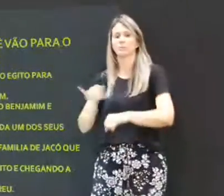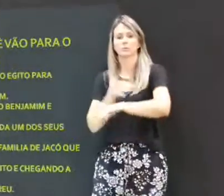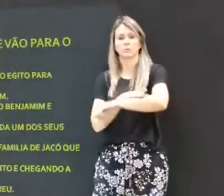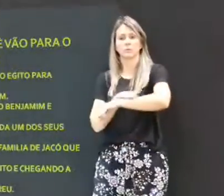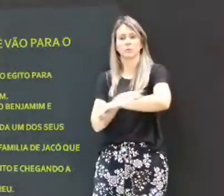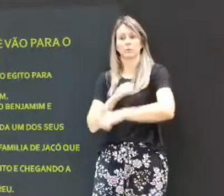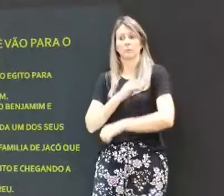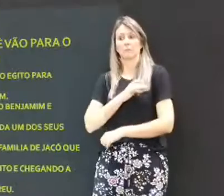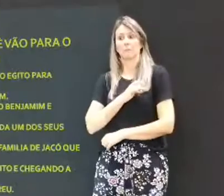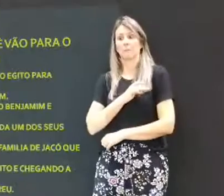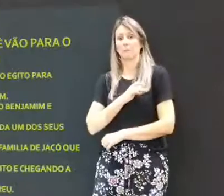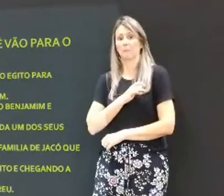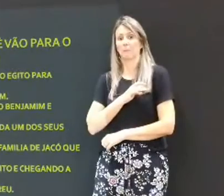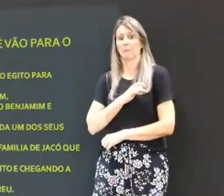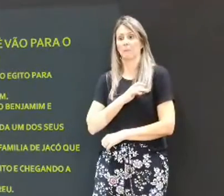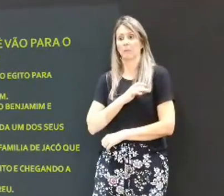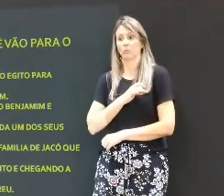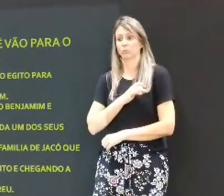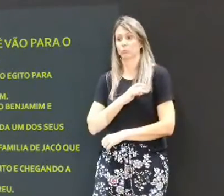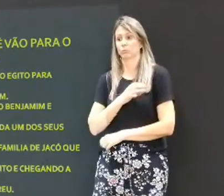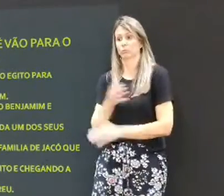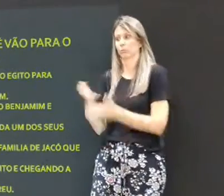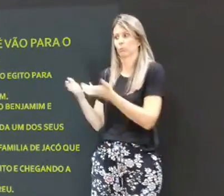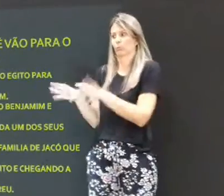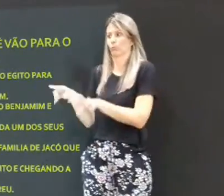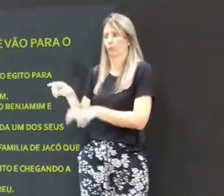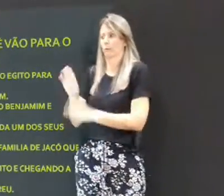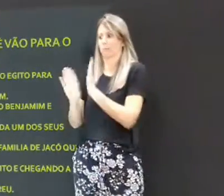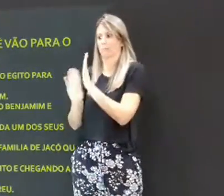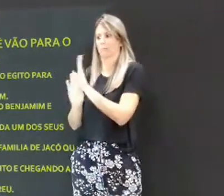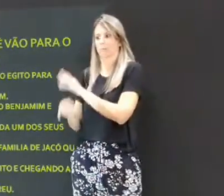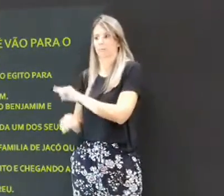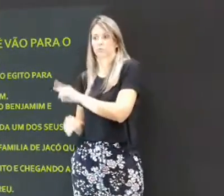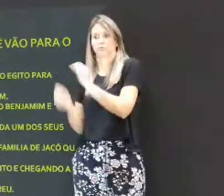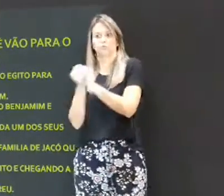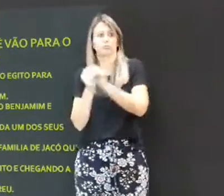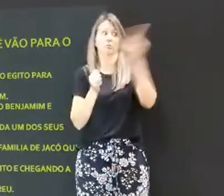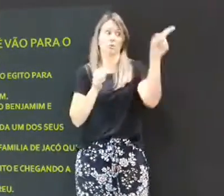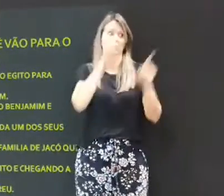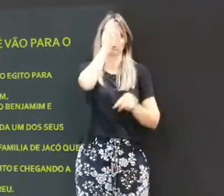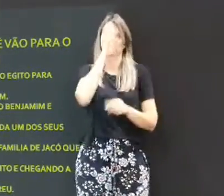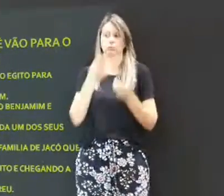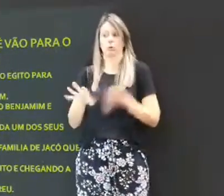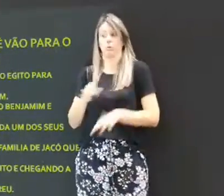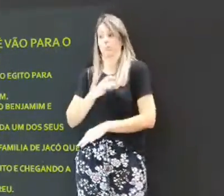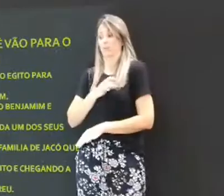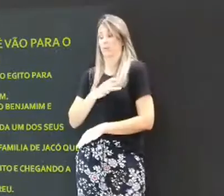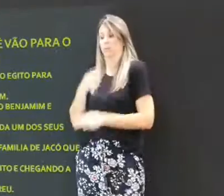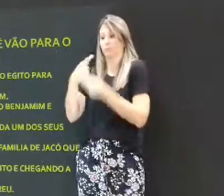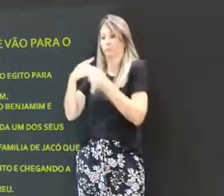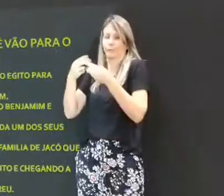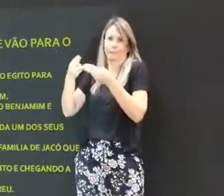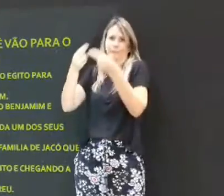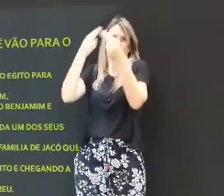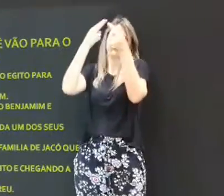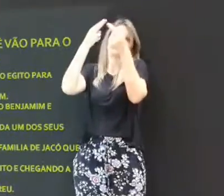foi junto com os irmãos. Só os 10 irmãos foram. Porque como ele era mais jovem, era muito longe, eles resolveram ficar... Tinham